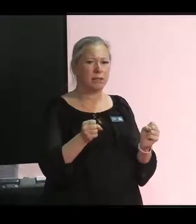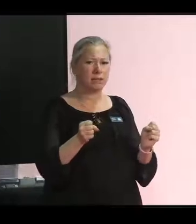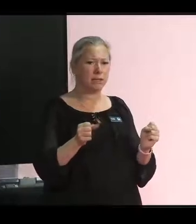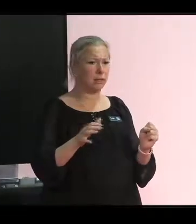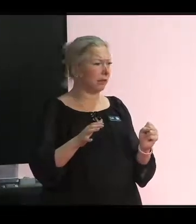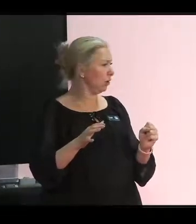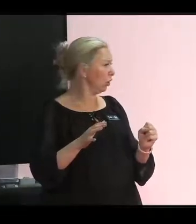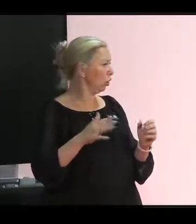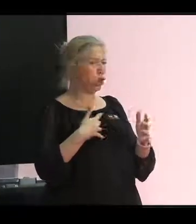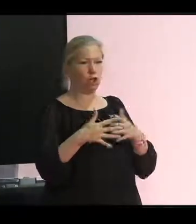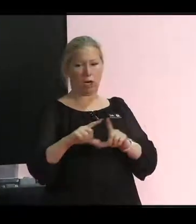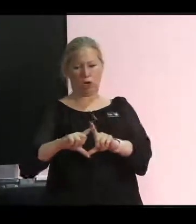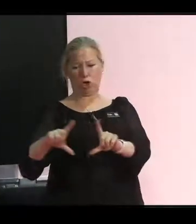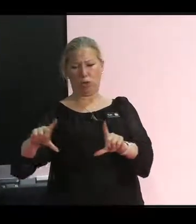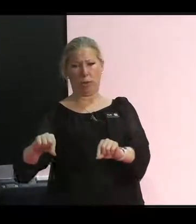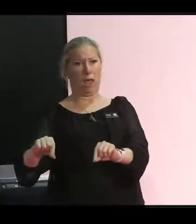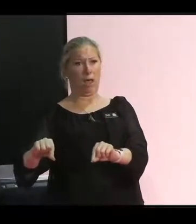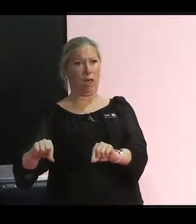man gör en liten ruta längst ner i